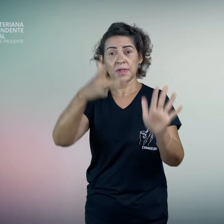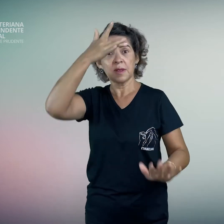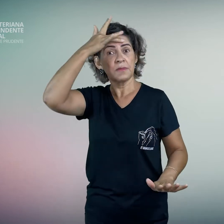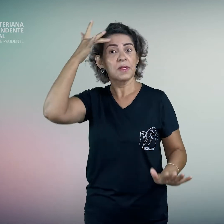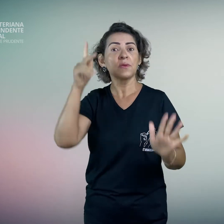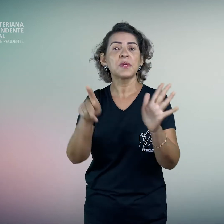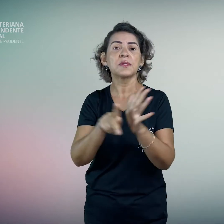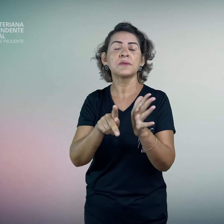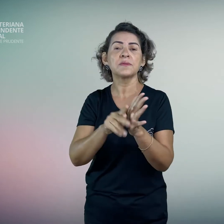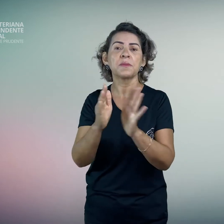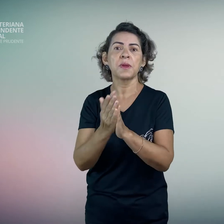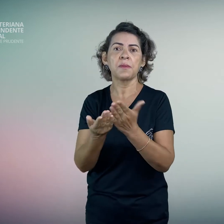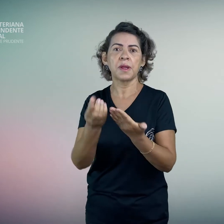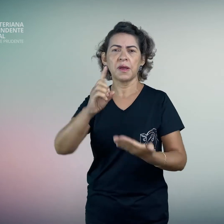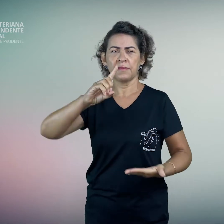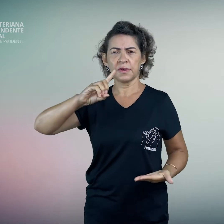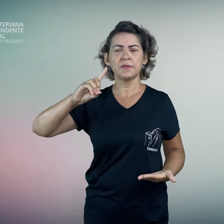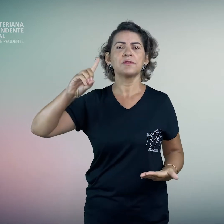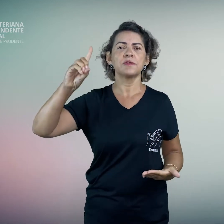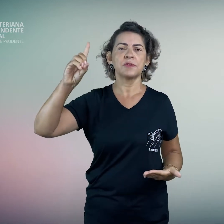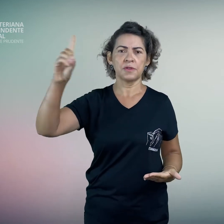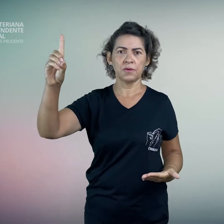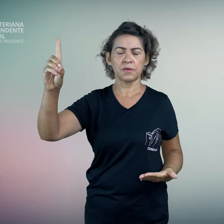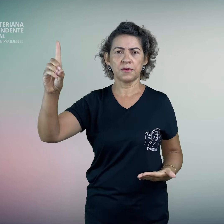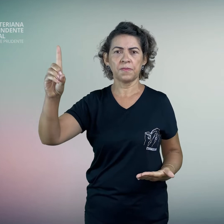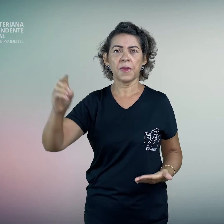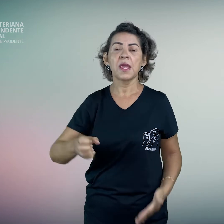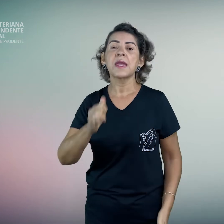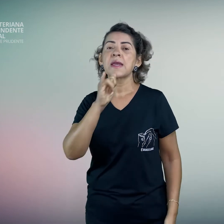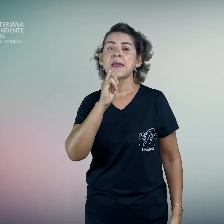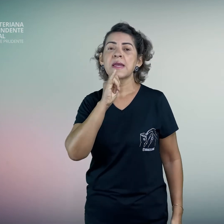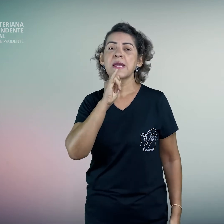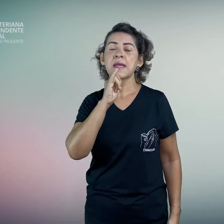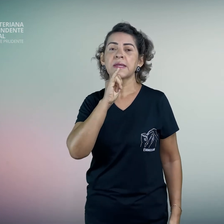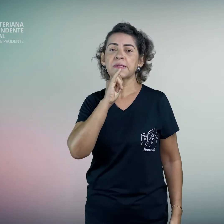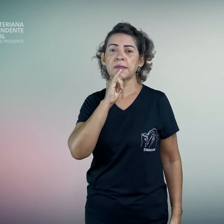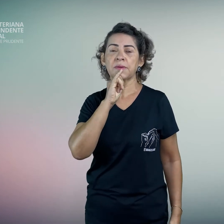bíblicos, sendo o primeiro o juiz Jefté.